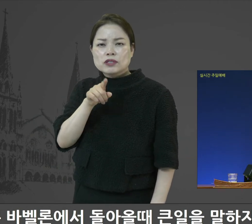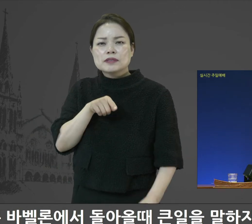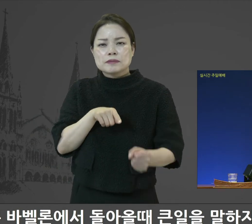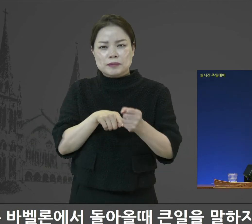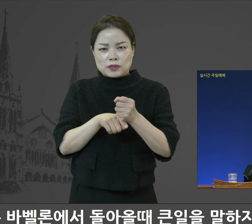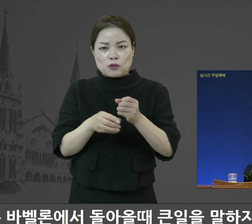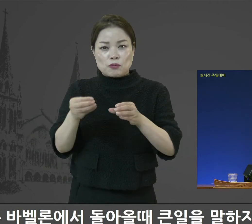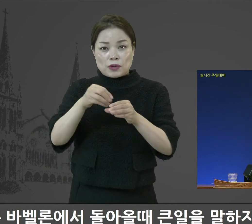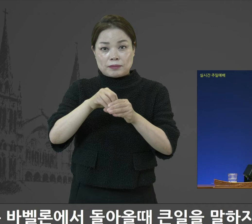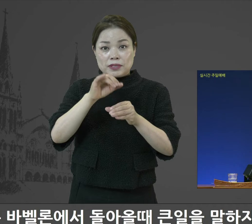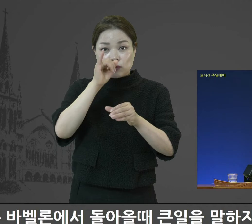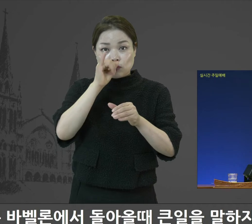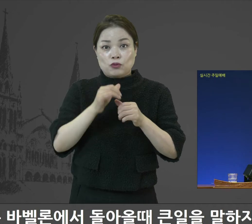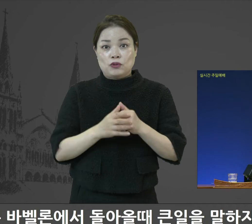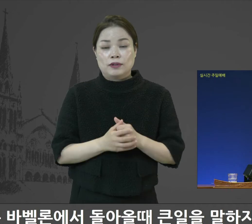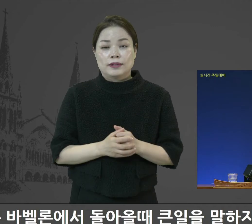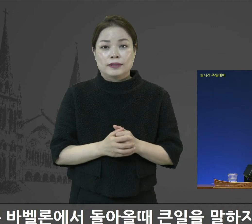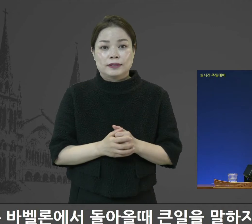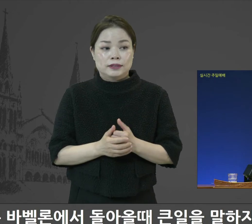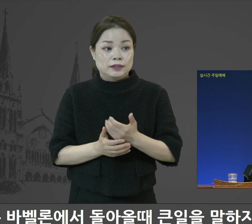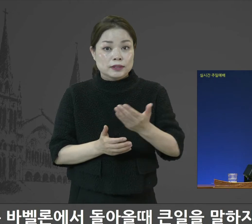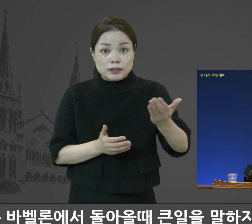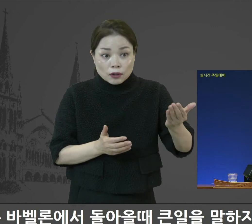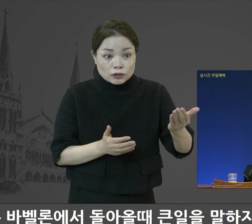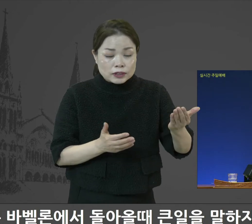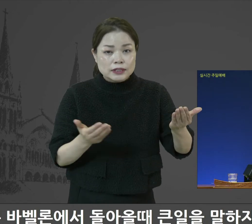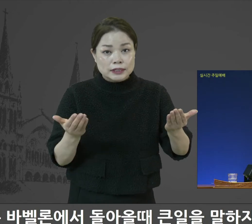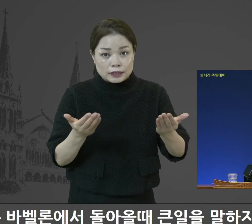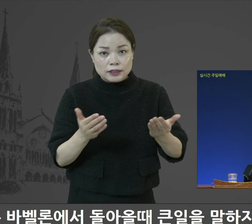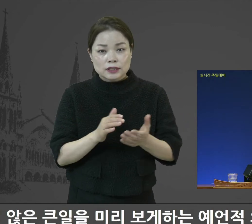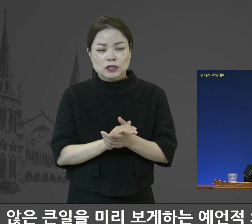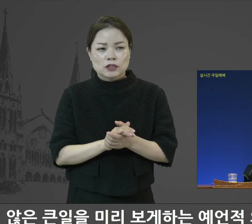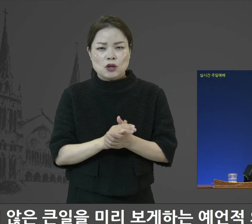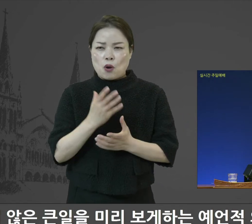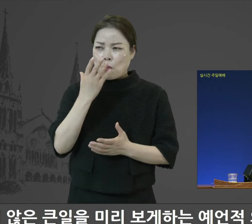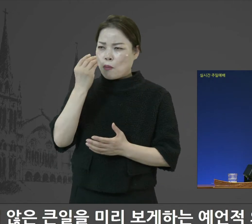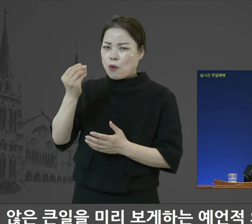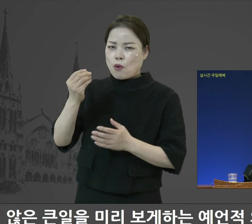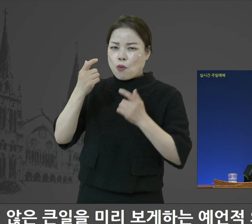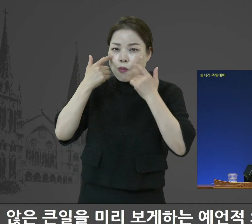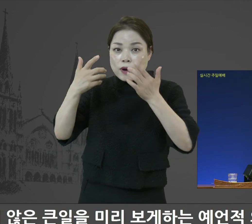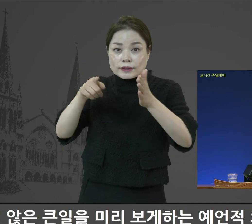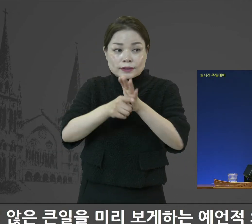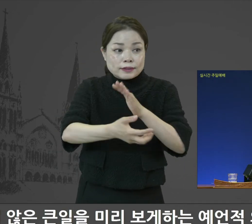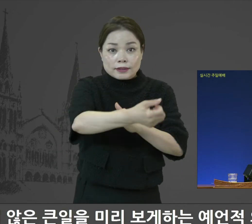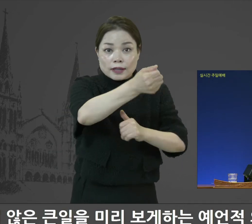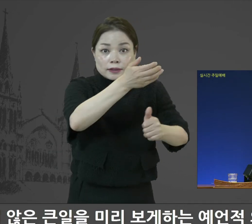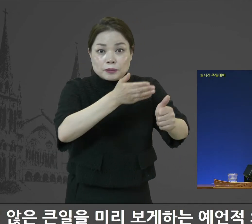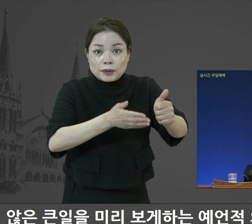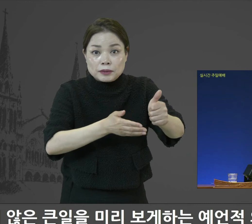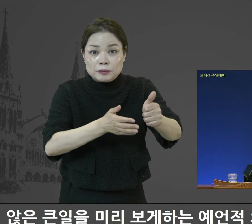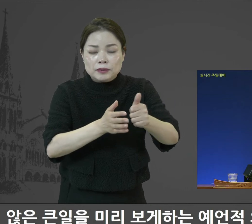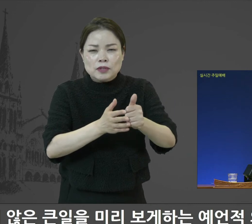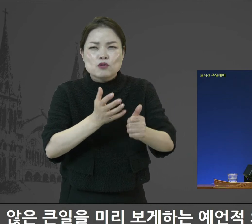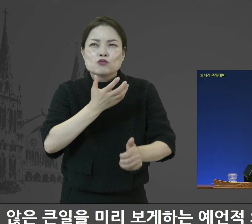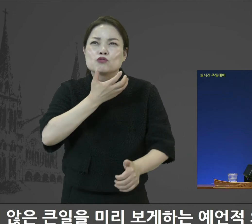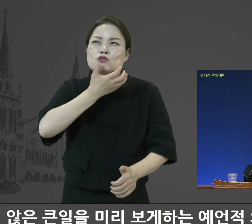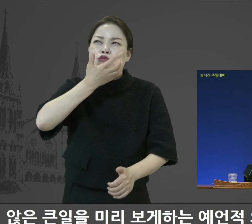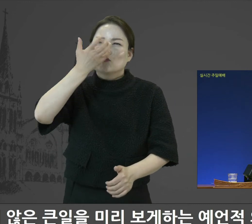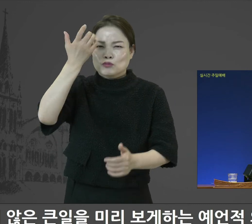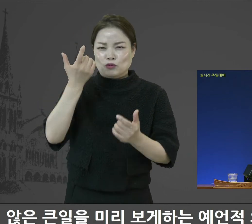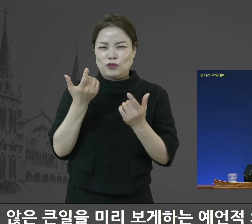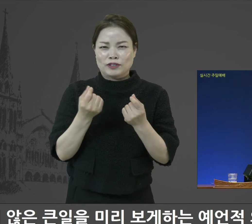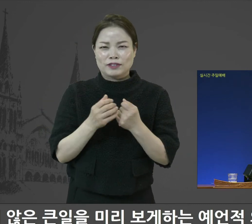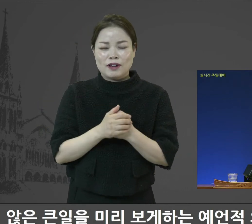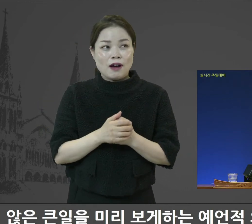있다 믿으시기 바랍니다. 여러분, 이런 큰 일을 보실 것을 확신합니다. 꿈꾸는 것 같은,